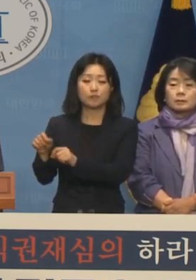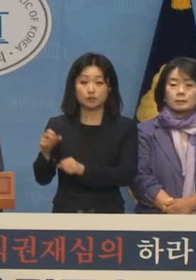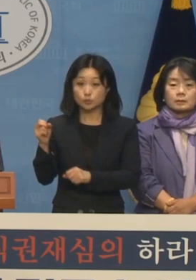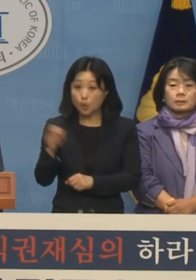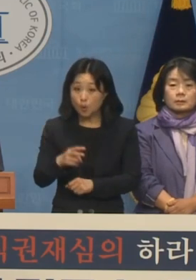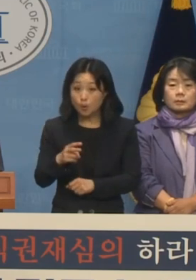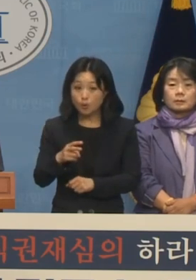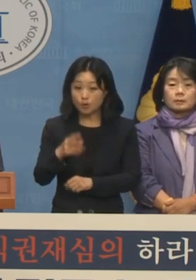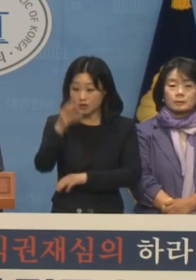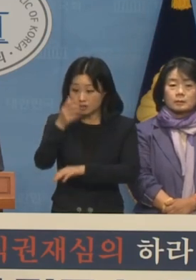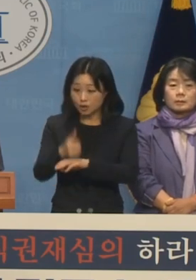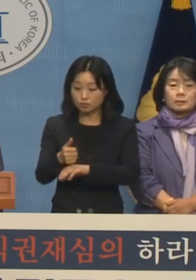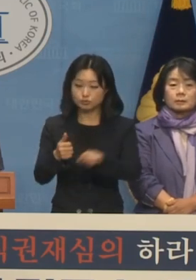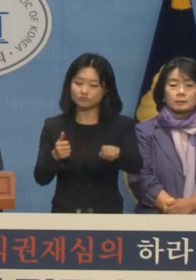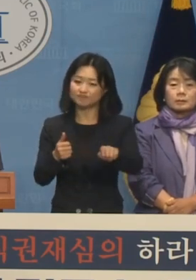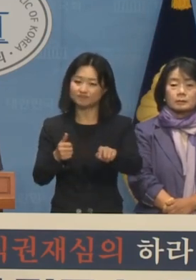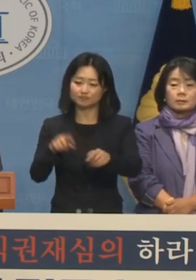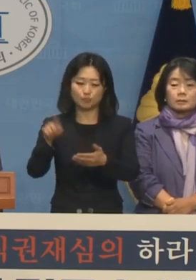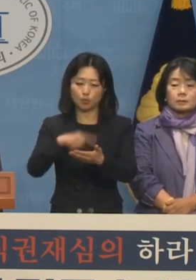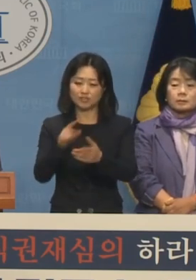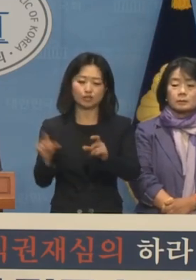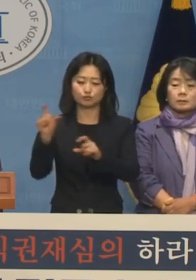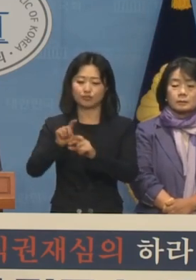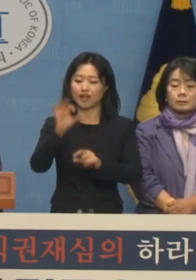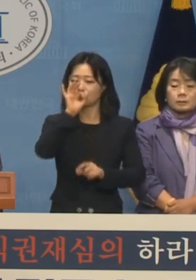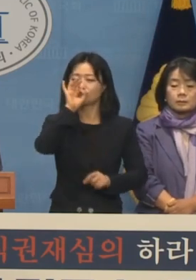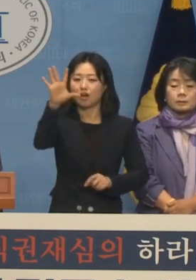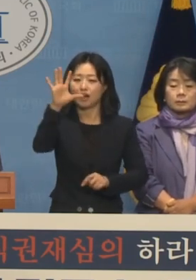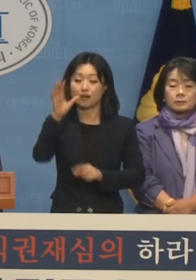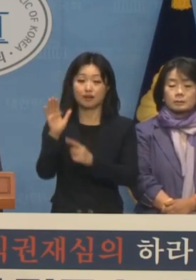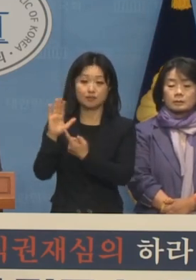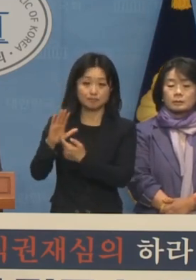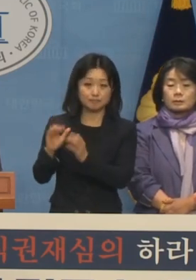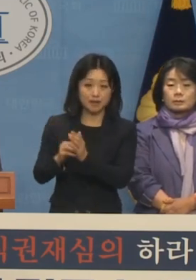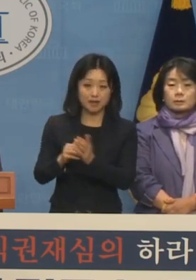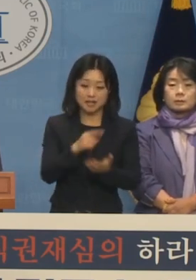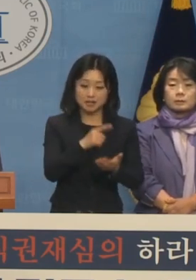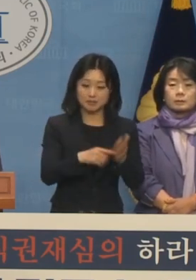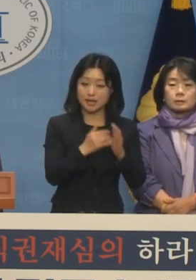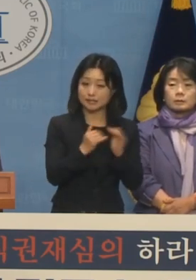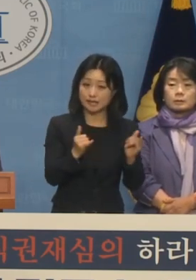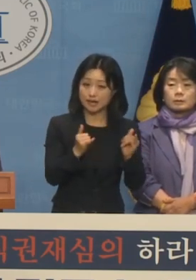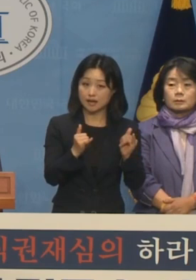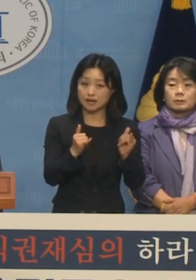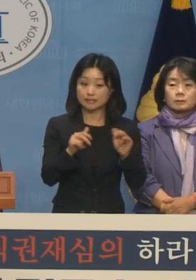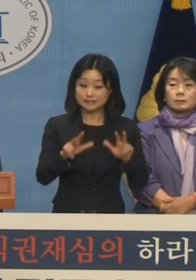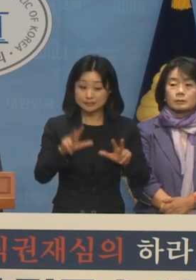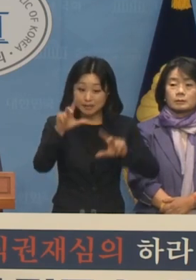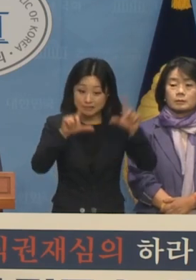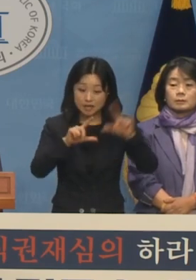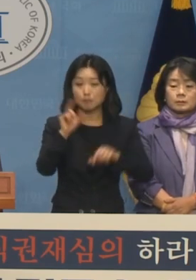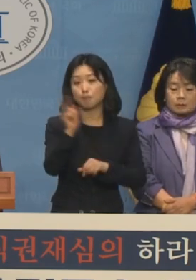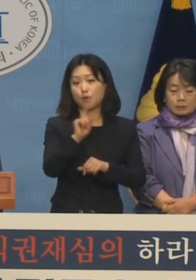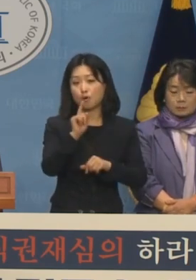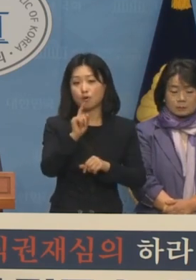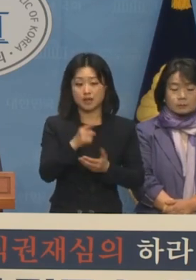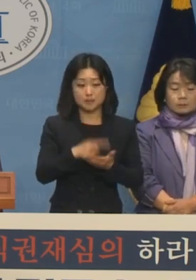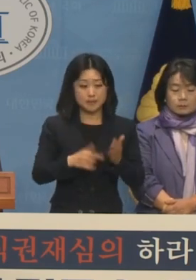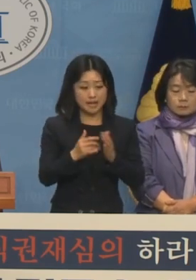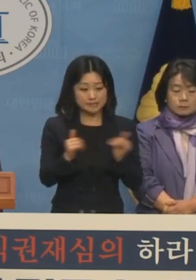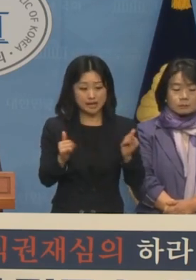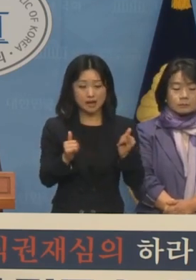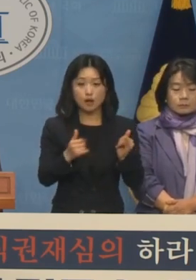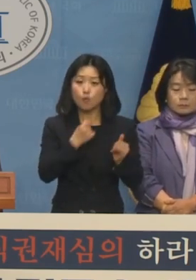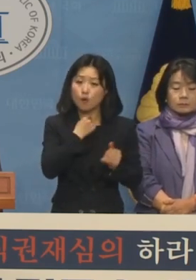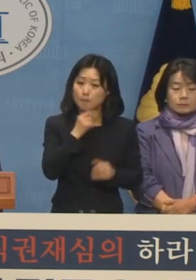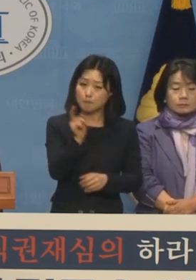불가하다는 통보를 최근에 피해자들에게 통보한 상황입니다. 이에 대해서 피해자가 여전히 어떠한 삶을 살고 있고 피해자가 어떠한